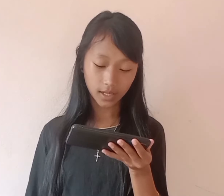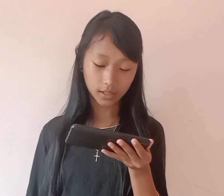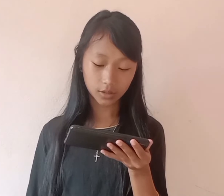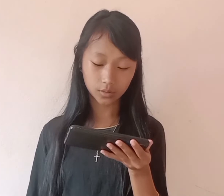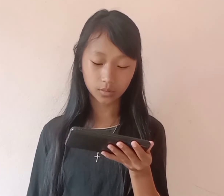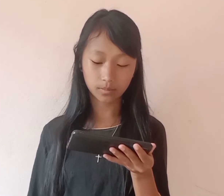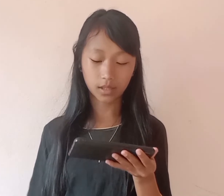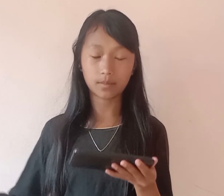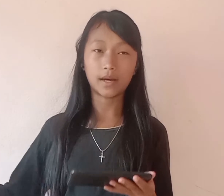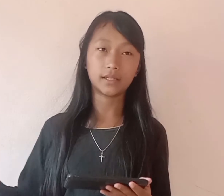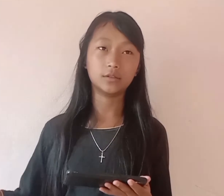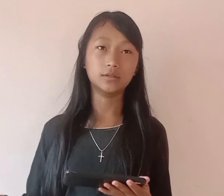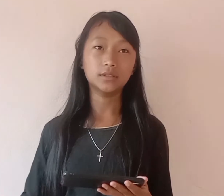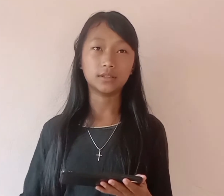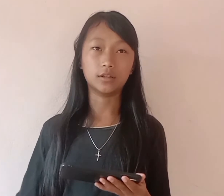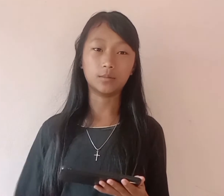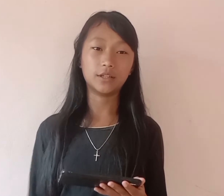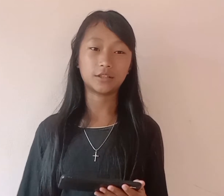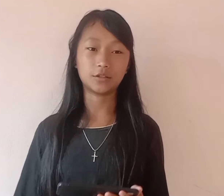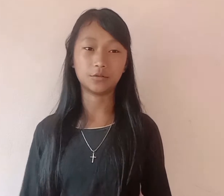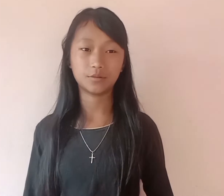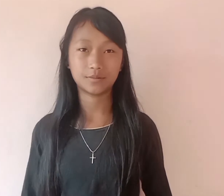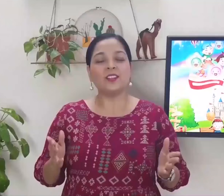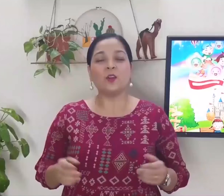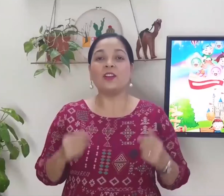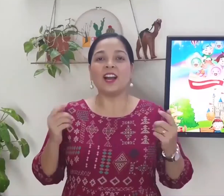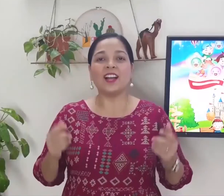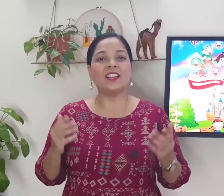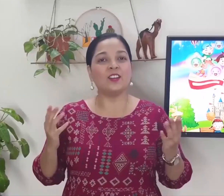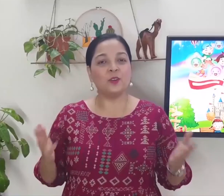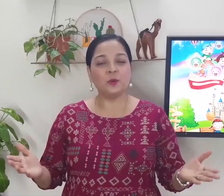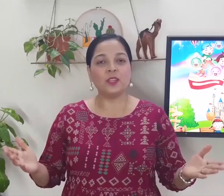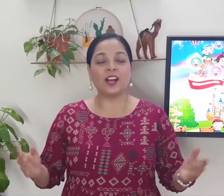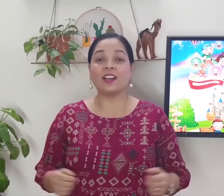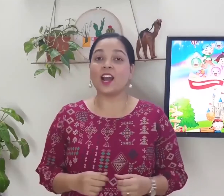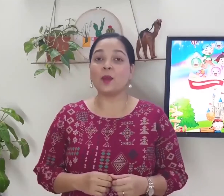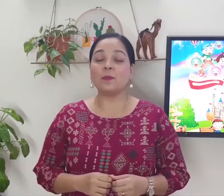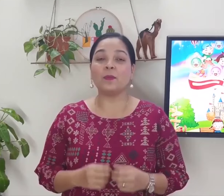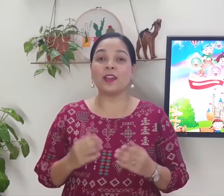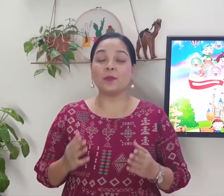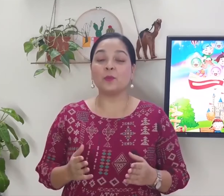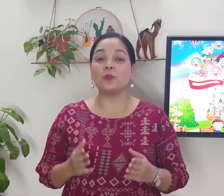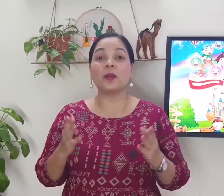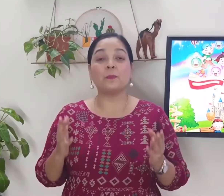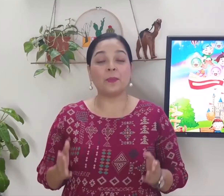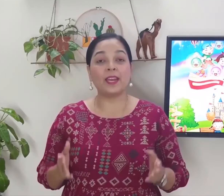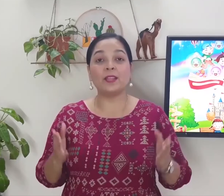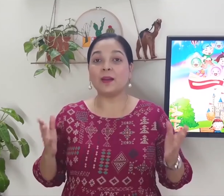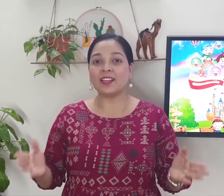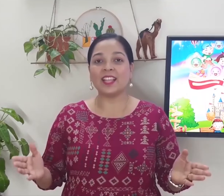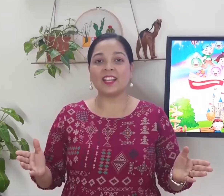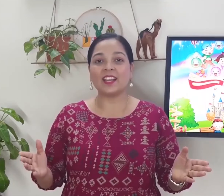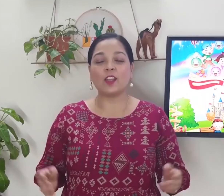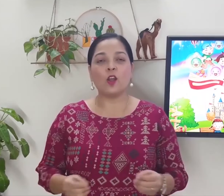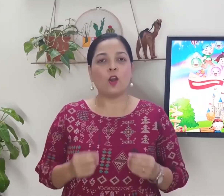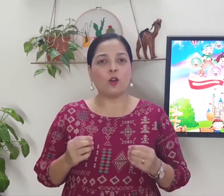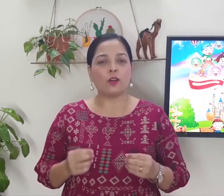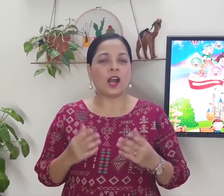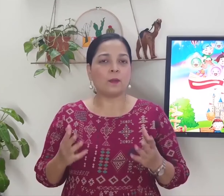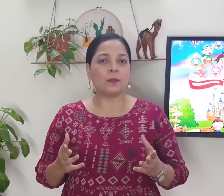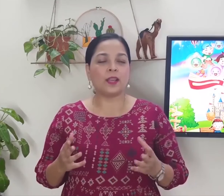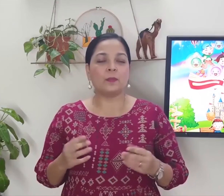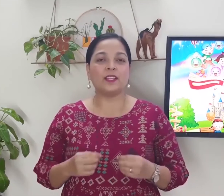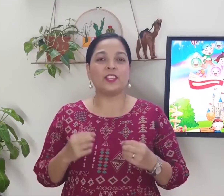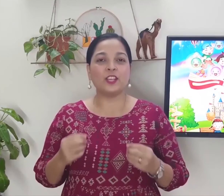हालेलुया थ्याङ्क यू बाई बाई गॉड ब्लेस यू हालेलुया परमेश्वरलाई महिमा भएको होस् तपाईँले यदि यो हाम्रो कार्यक्रम पहिलो